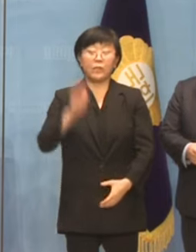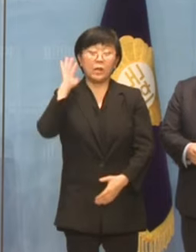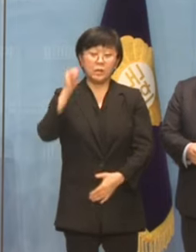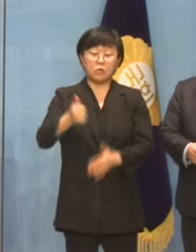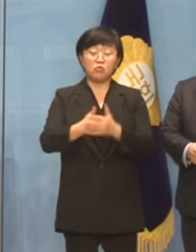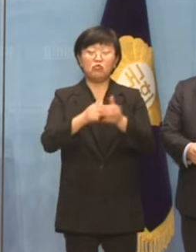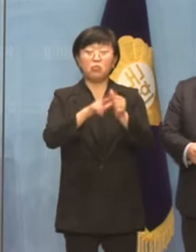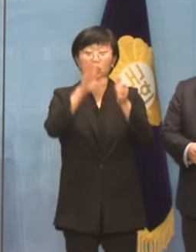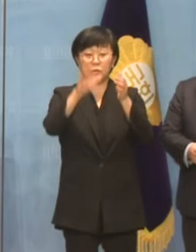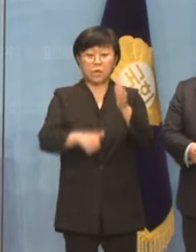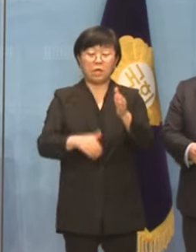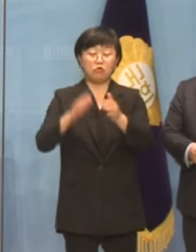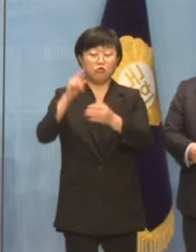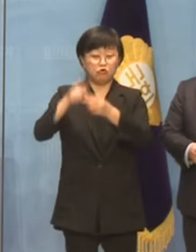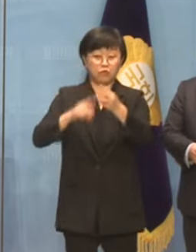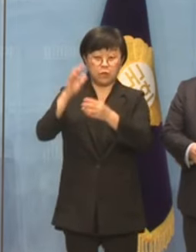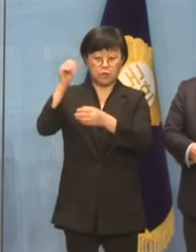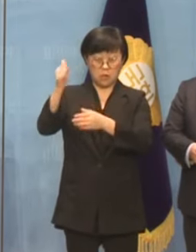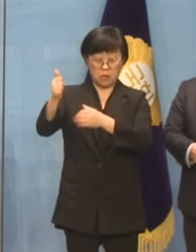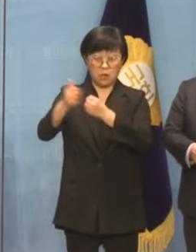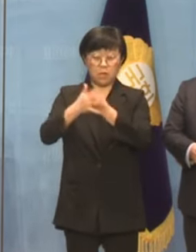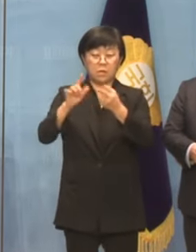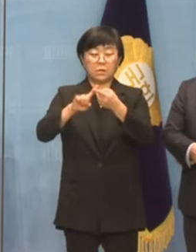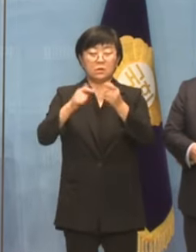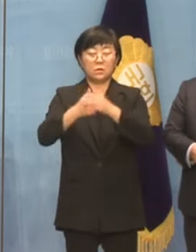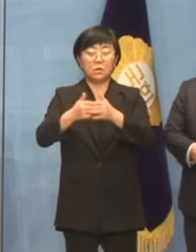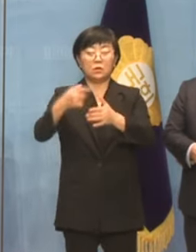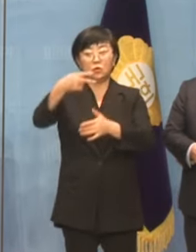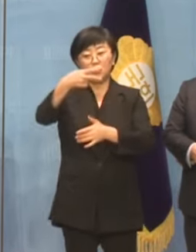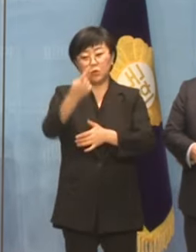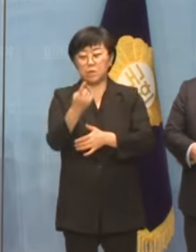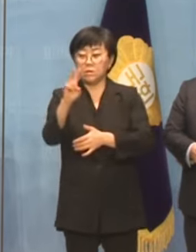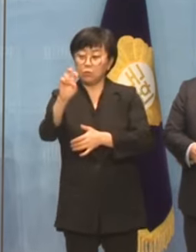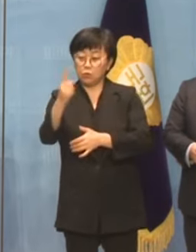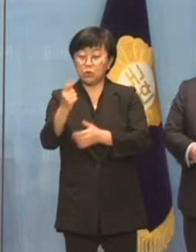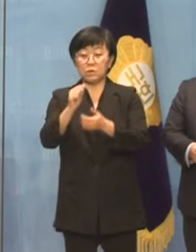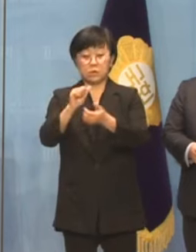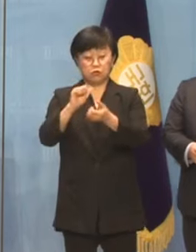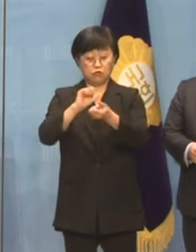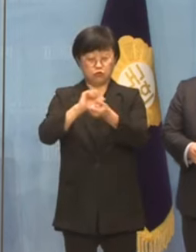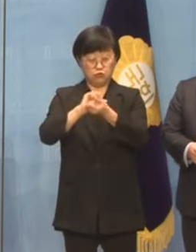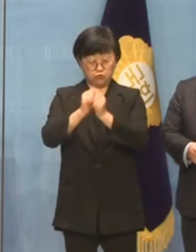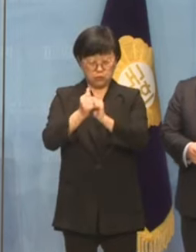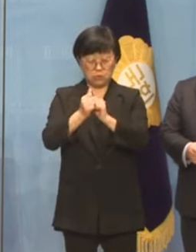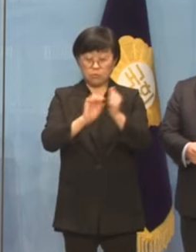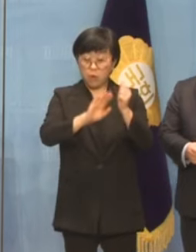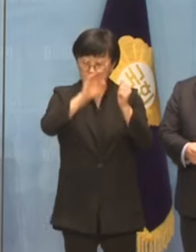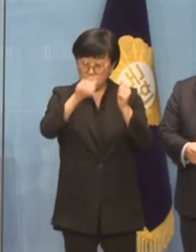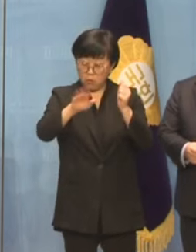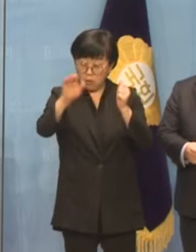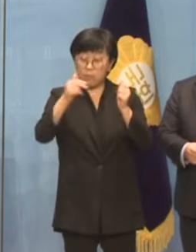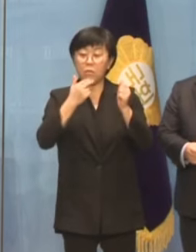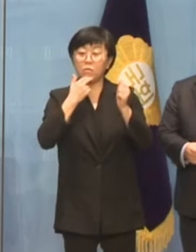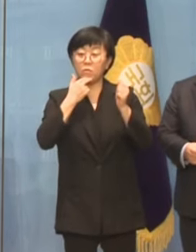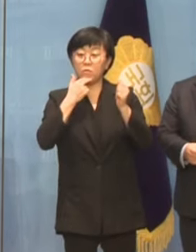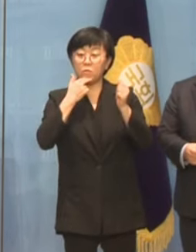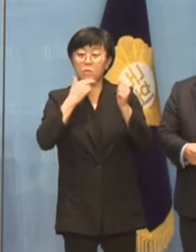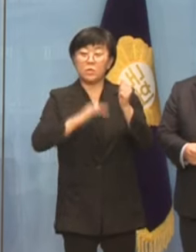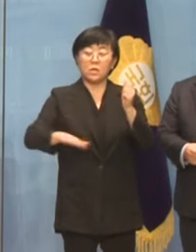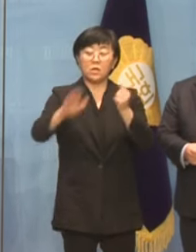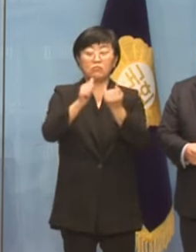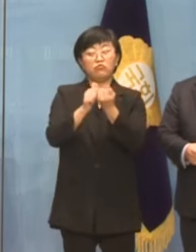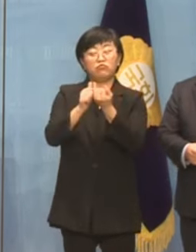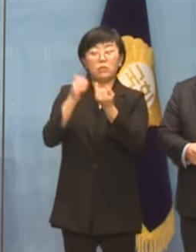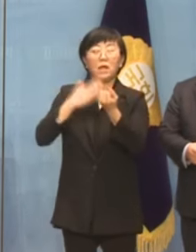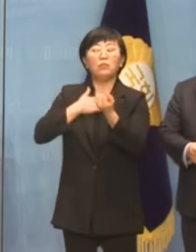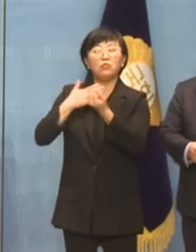대통령 후보 시절 윤석열은 그 당시에 도이치모터스라고 하는 것은 주가의 변동도 크지 않았고 저희